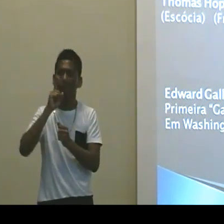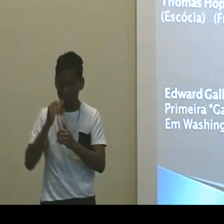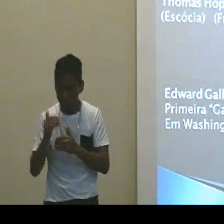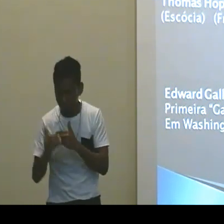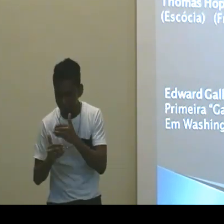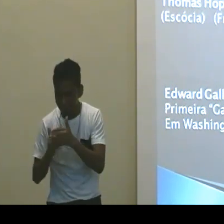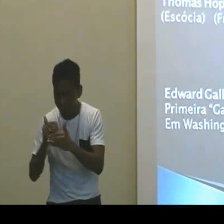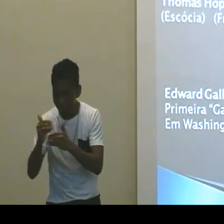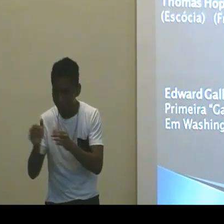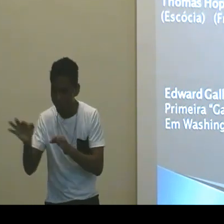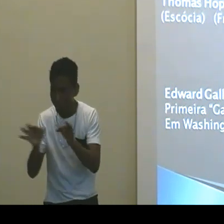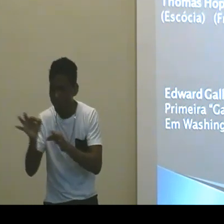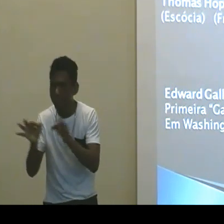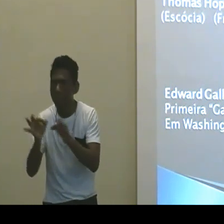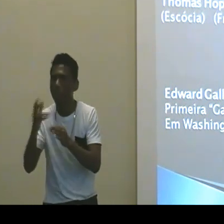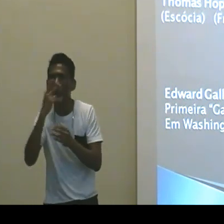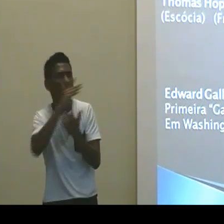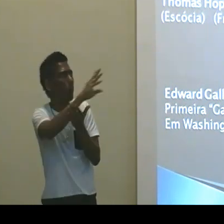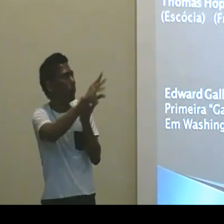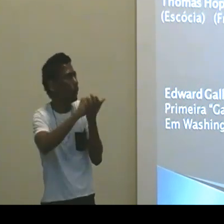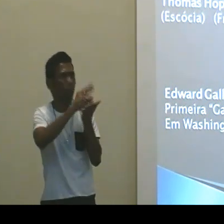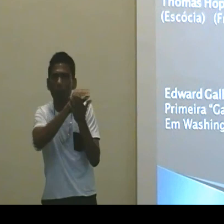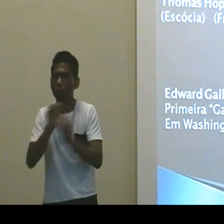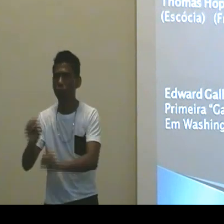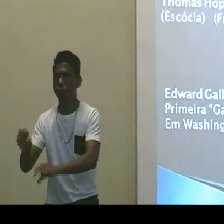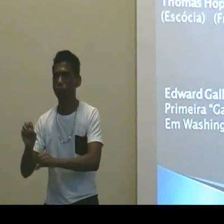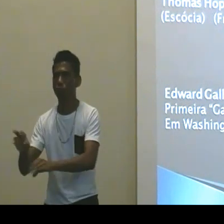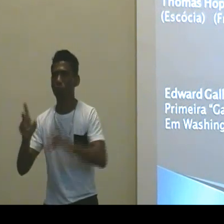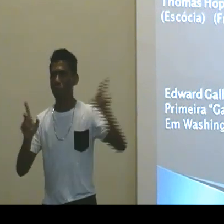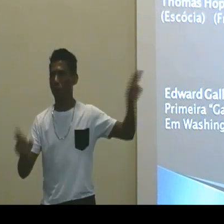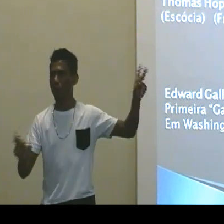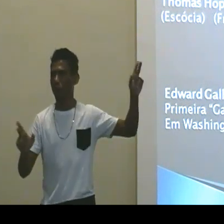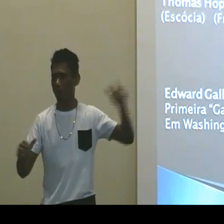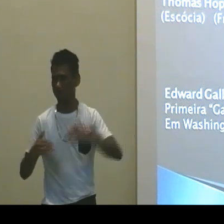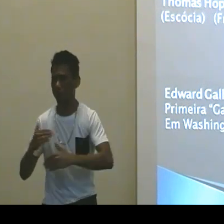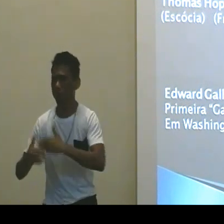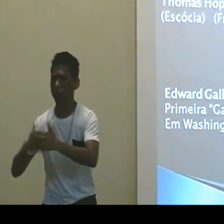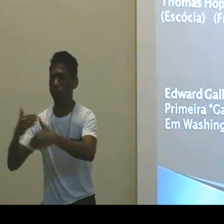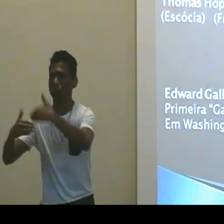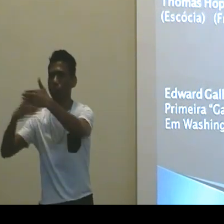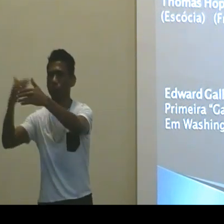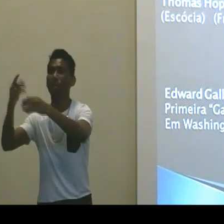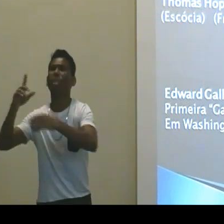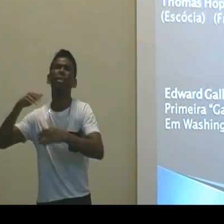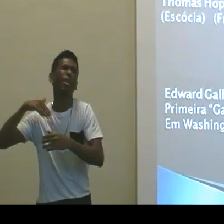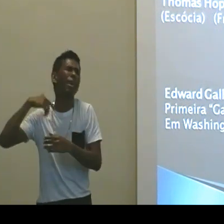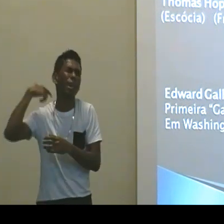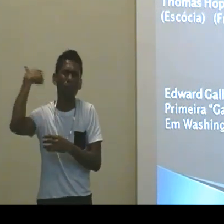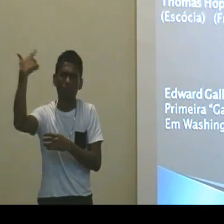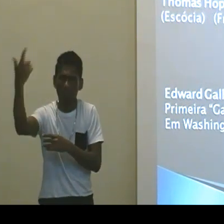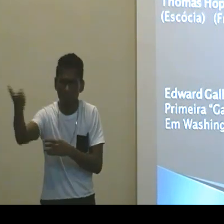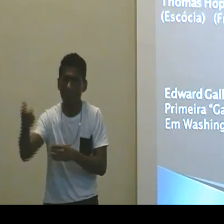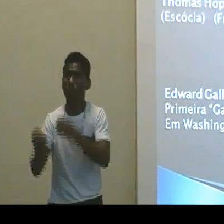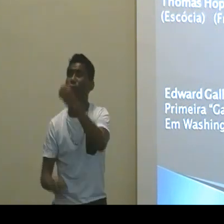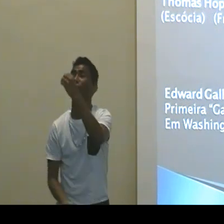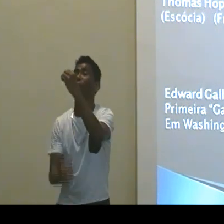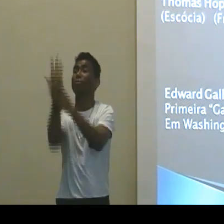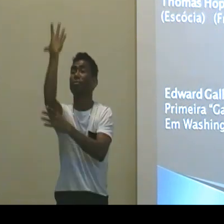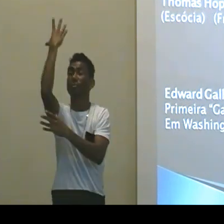convidou para que ele viesse aos Estados Unidos para começar a educação de surdos aqui.